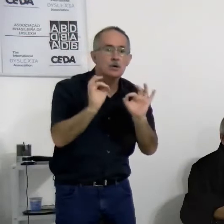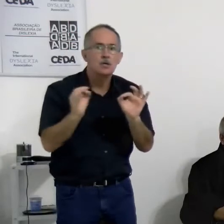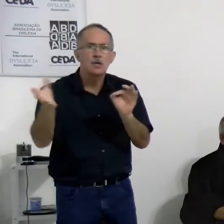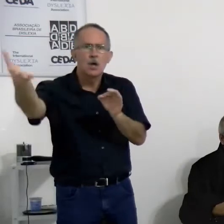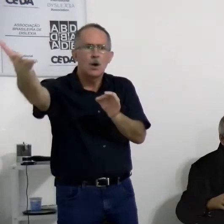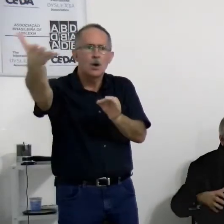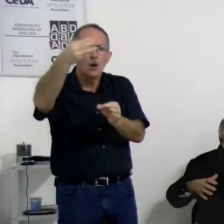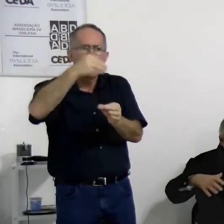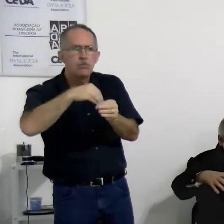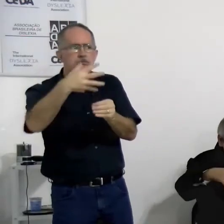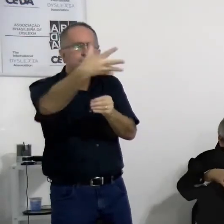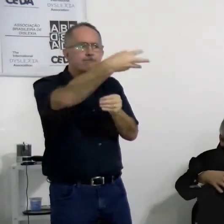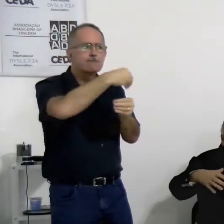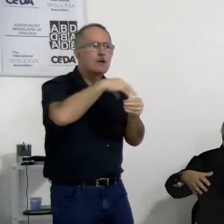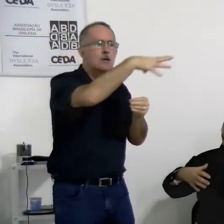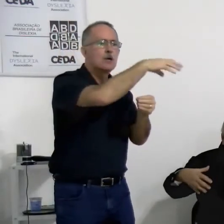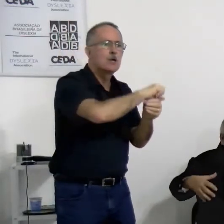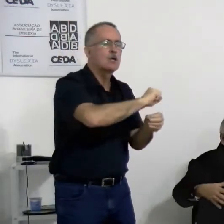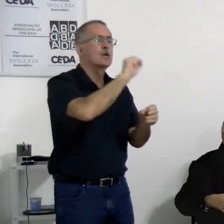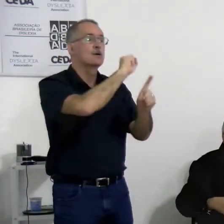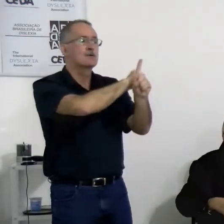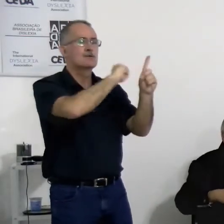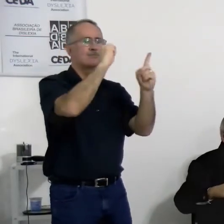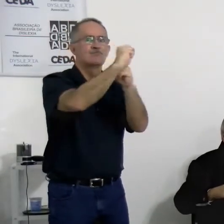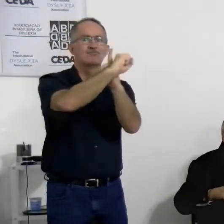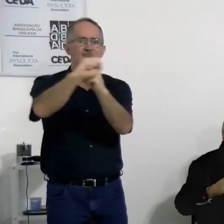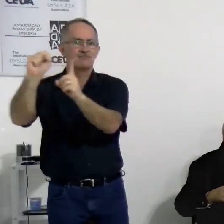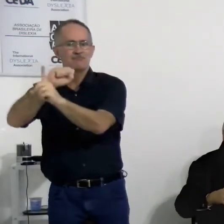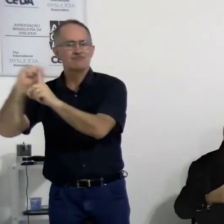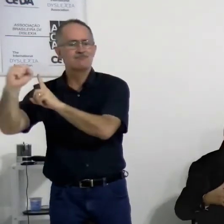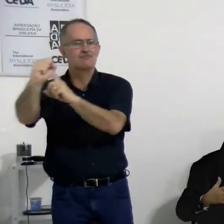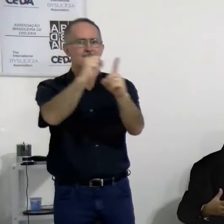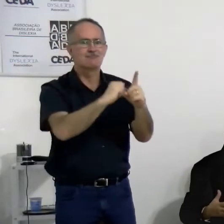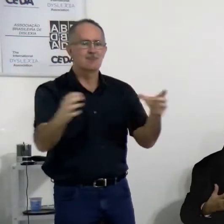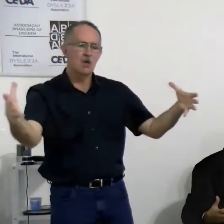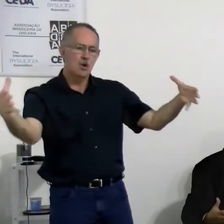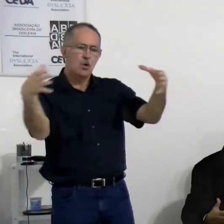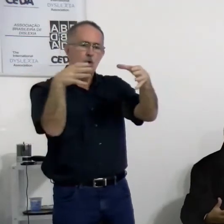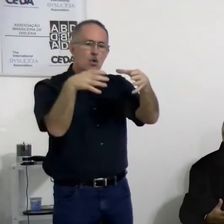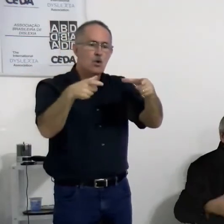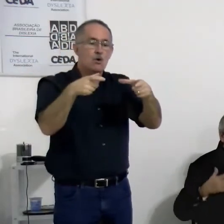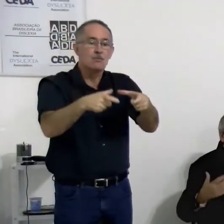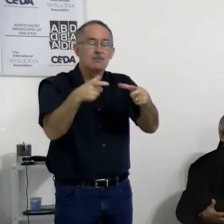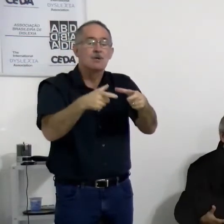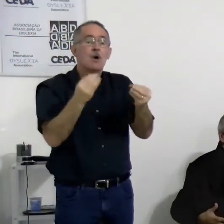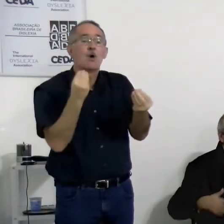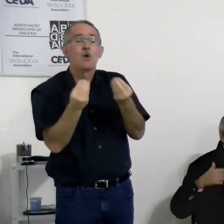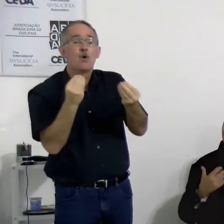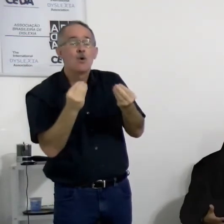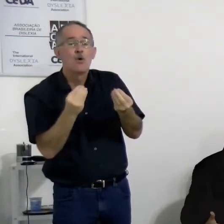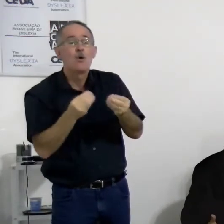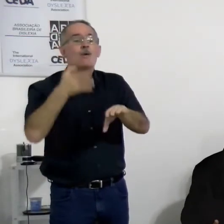todas essas associações nacionais de dislexia e dar a elas o status de